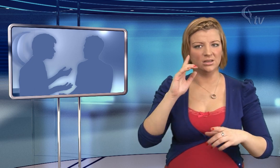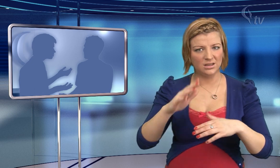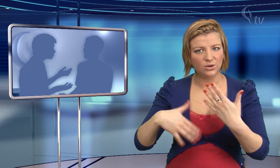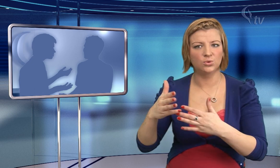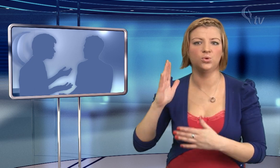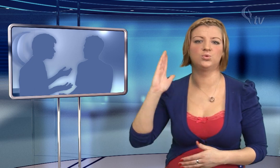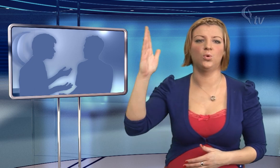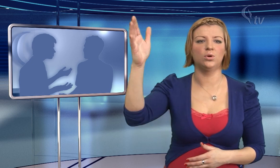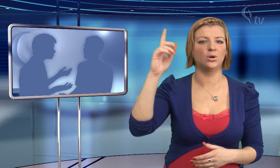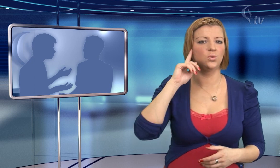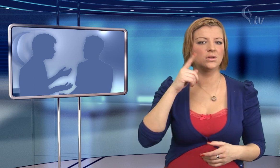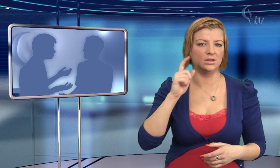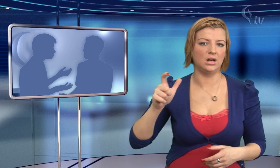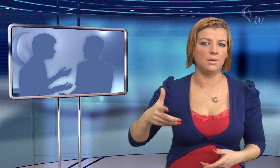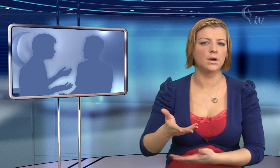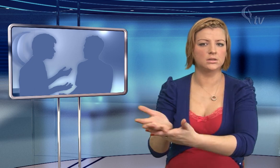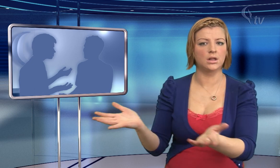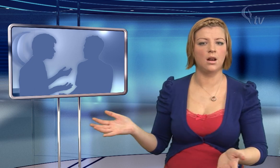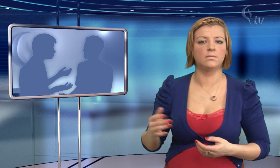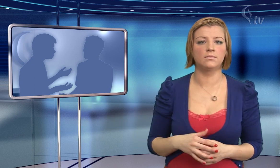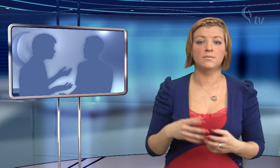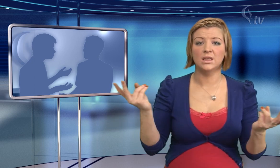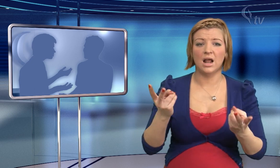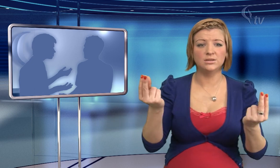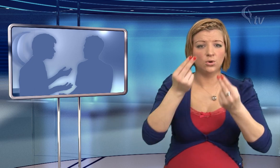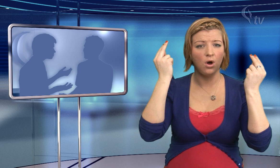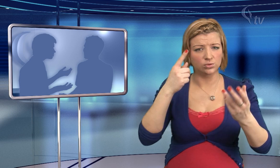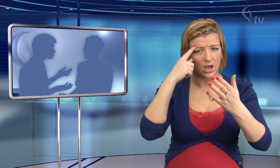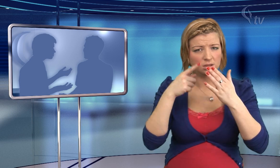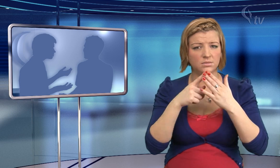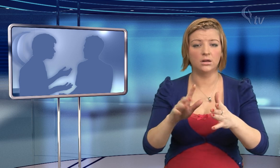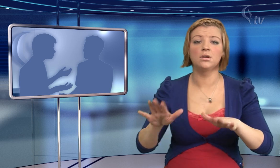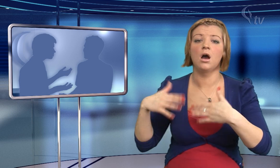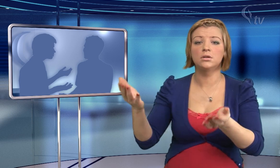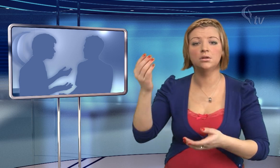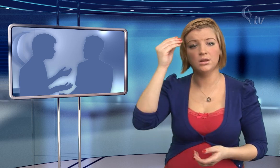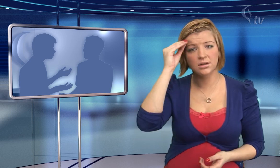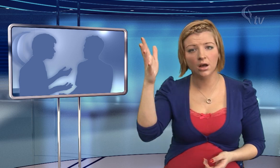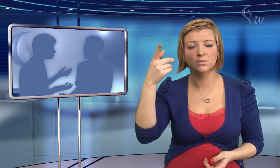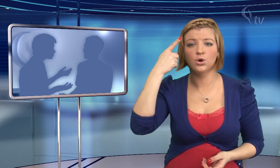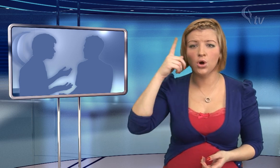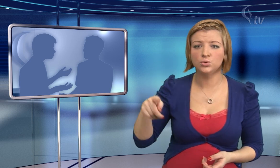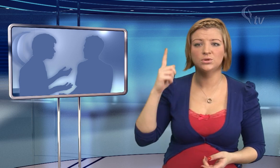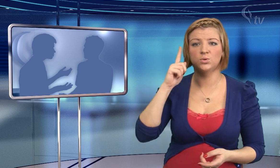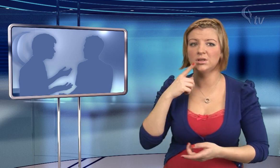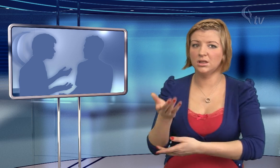ja kurtidele inimestele väga vajalik. Selle koolituse eesmärgiks on anda teadmisi ja oskusi kurtidele,